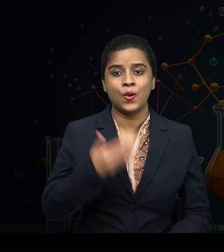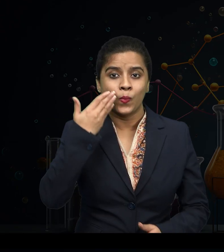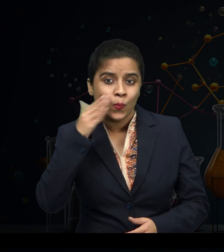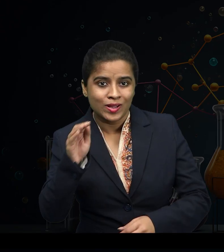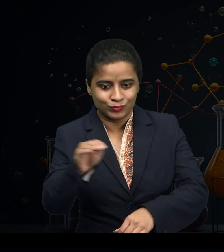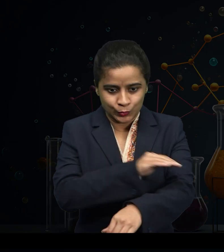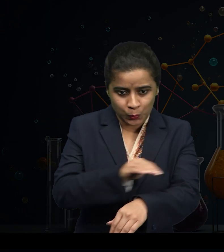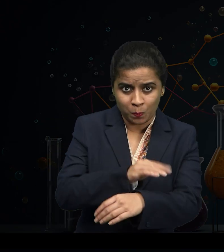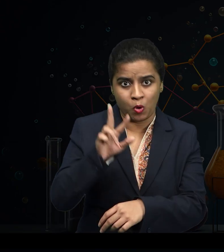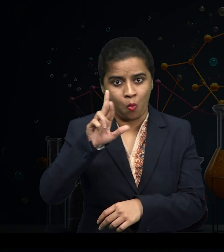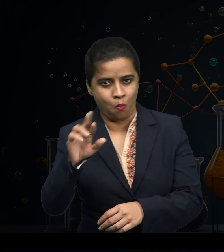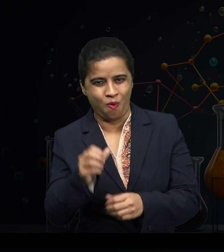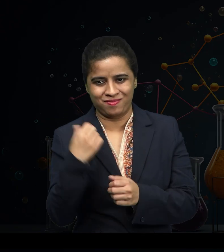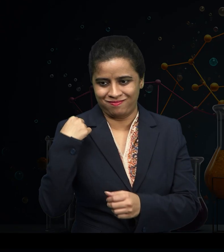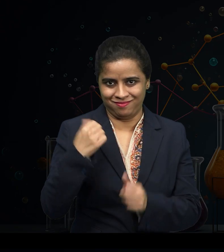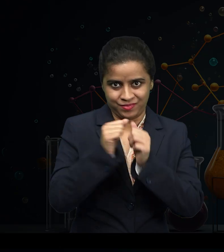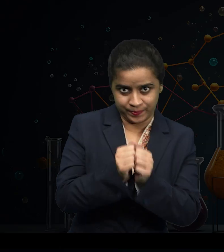मायसेल.